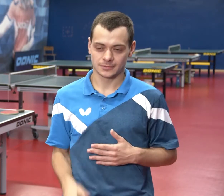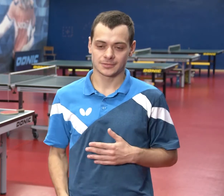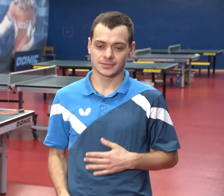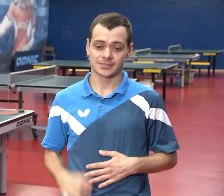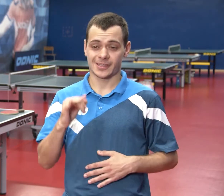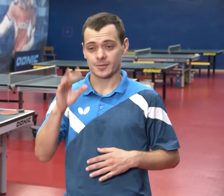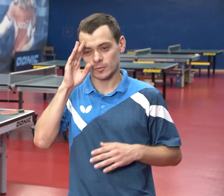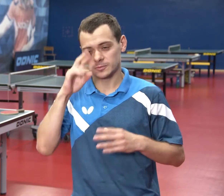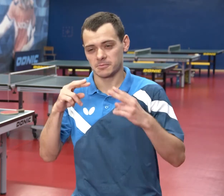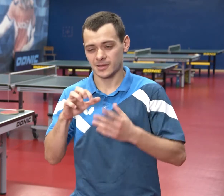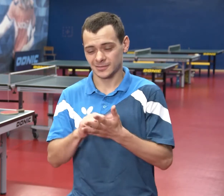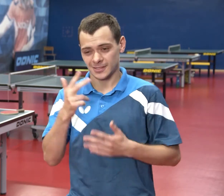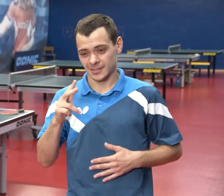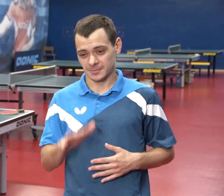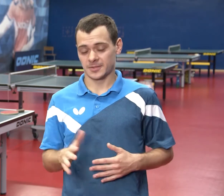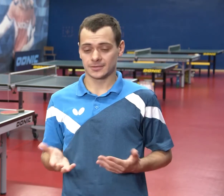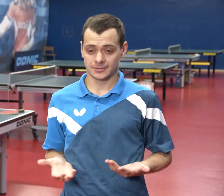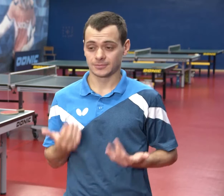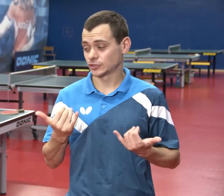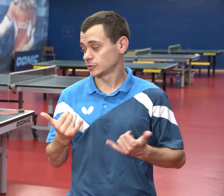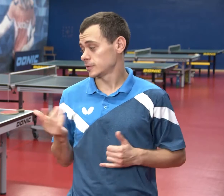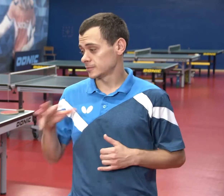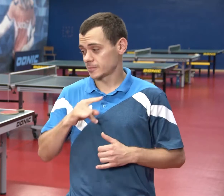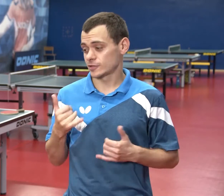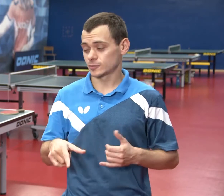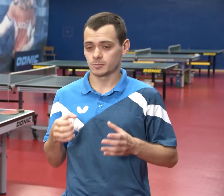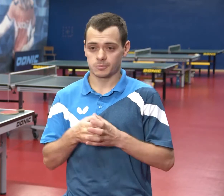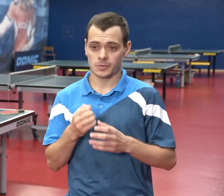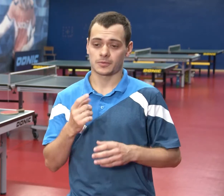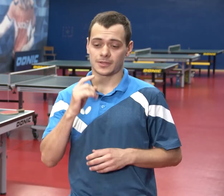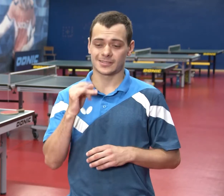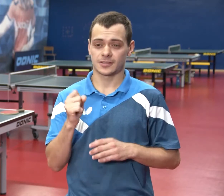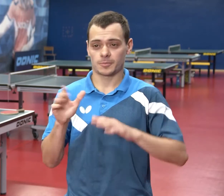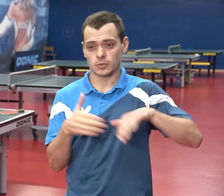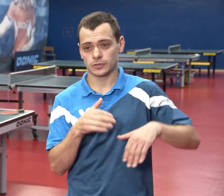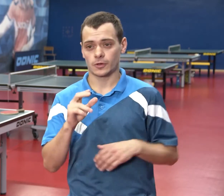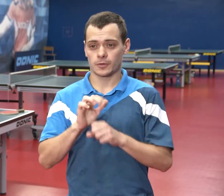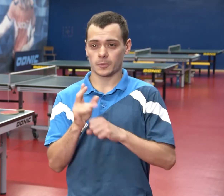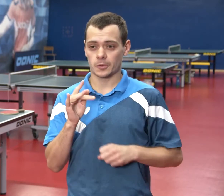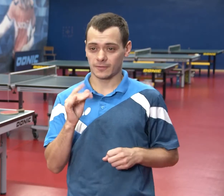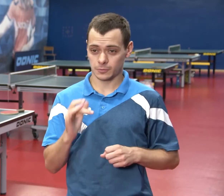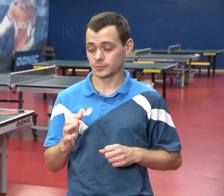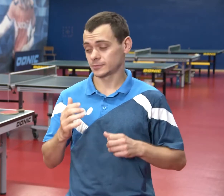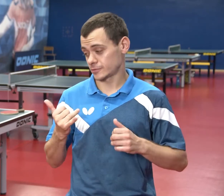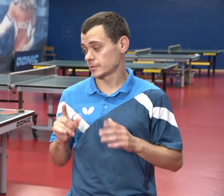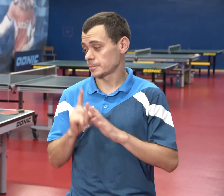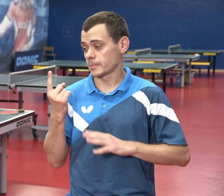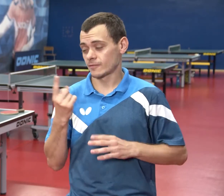але для нас друге місце також непоганий результат чоловіча пара стала третьою зараз ми зібралися на